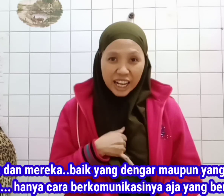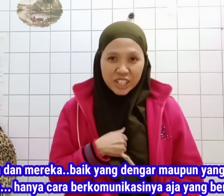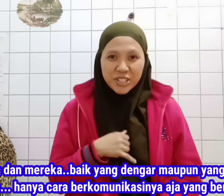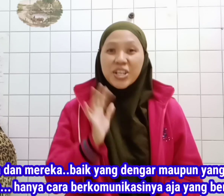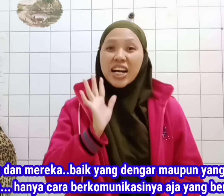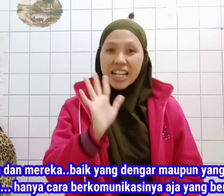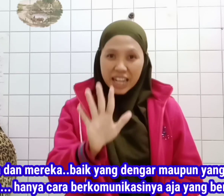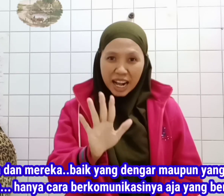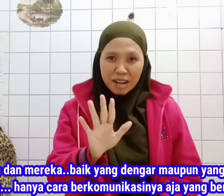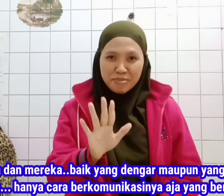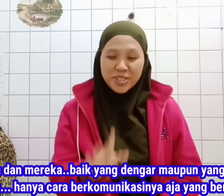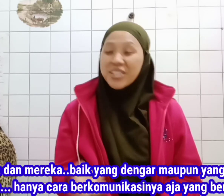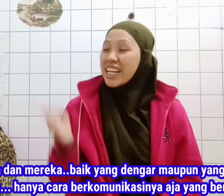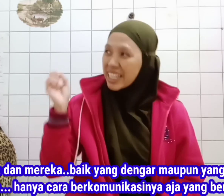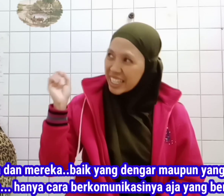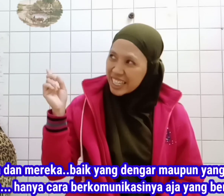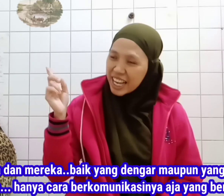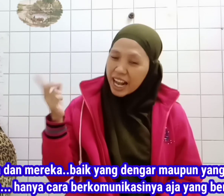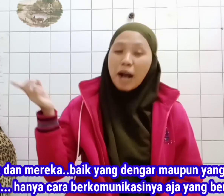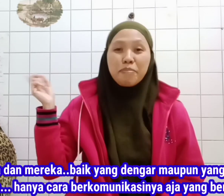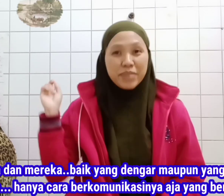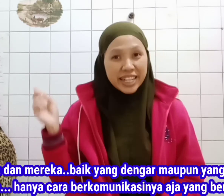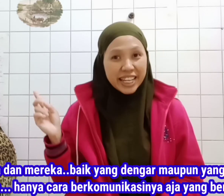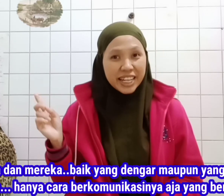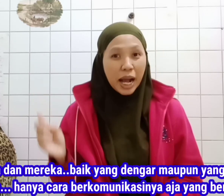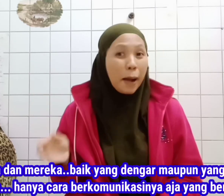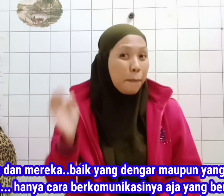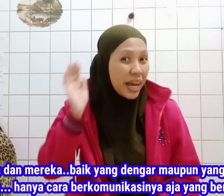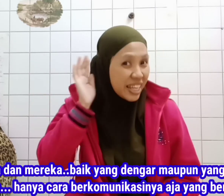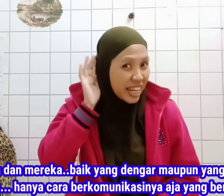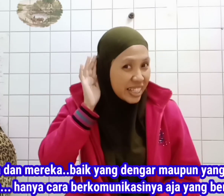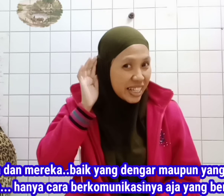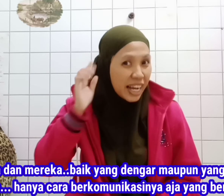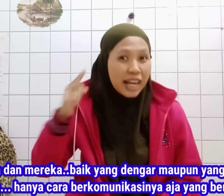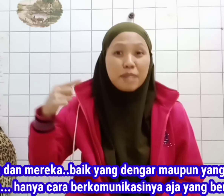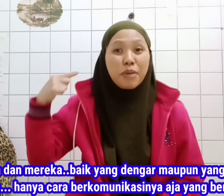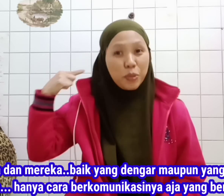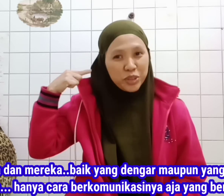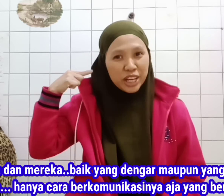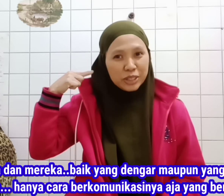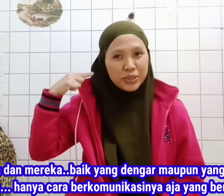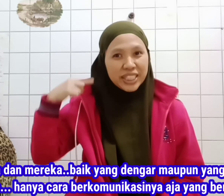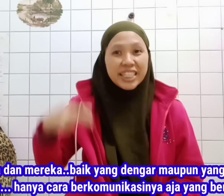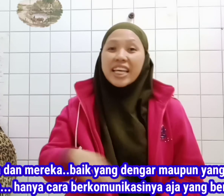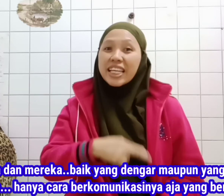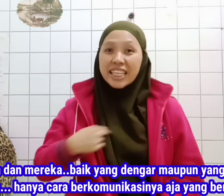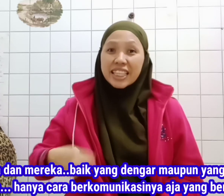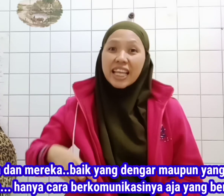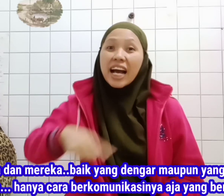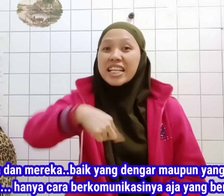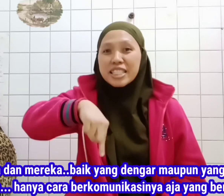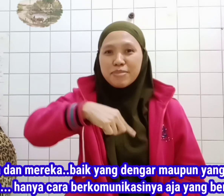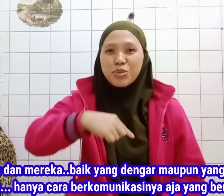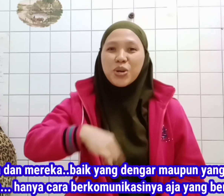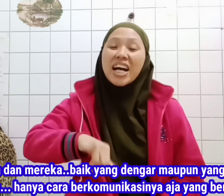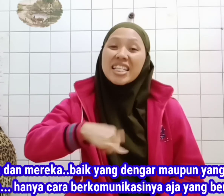aku, kamu, dia, mereka, baik yang dengar maupun yang tuli, kita semua